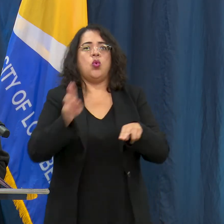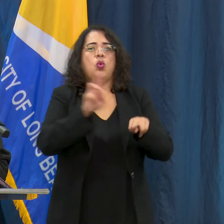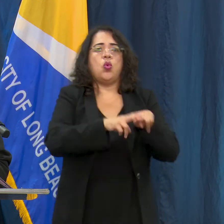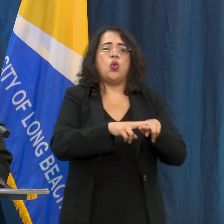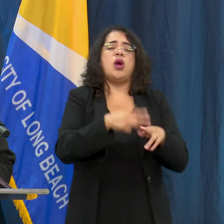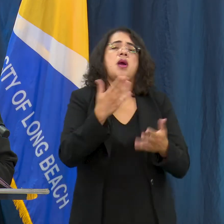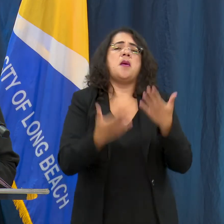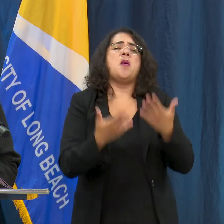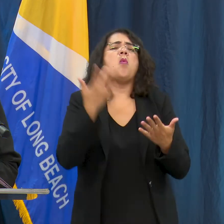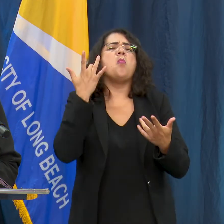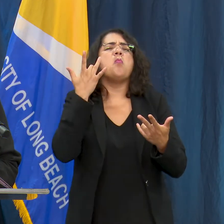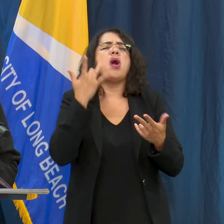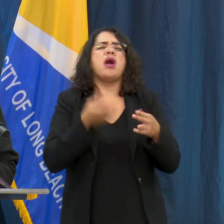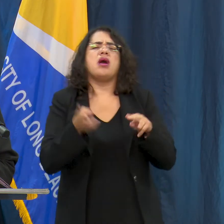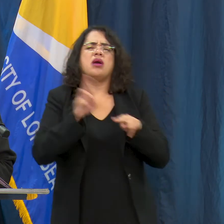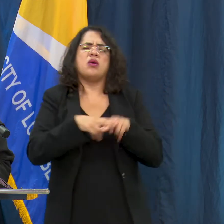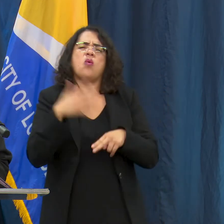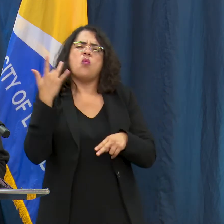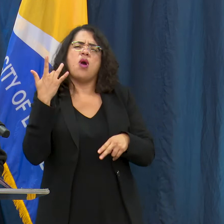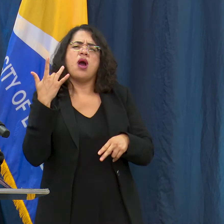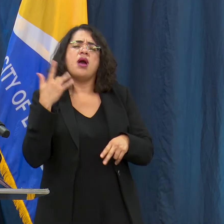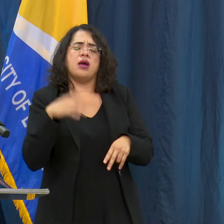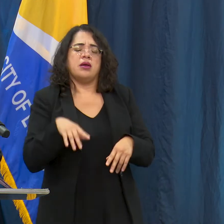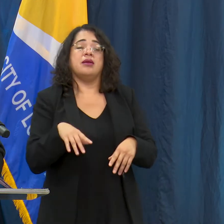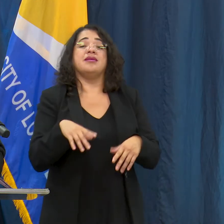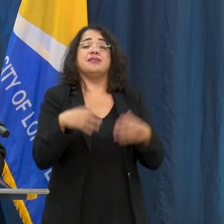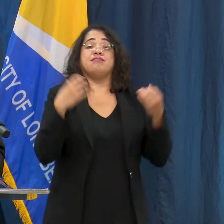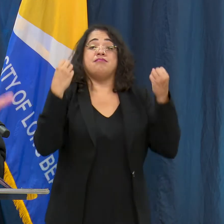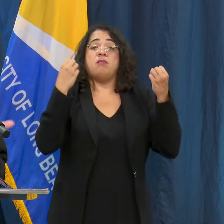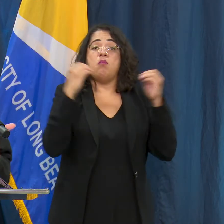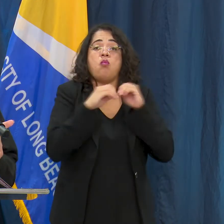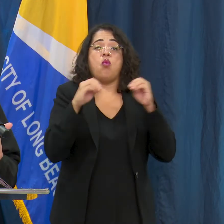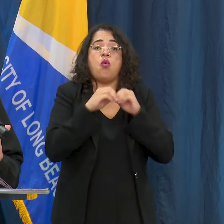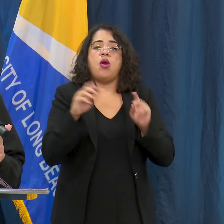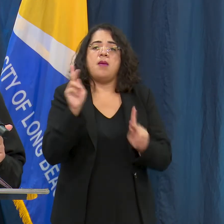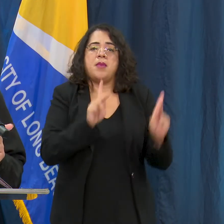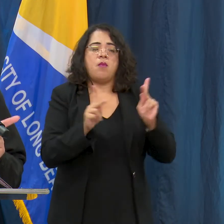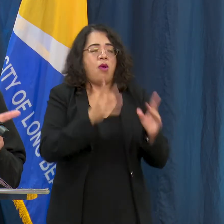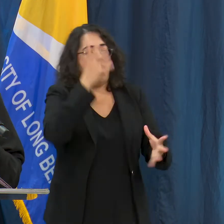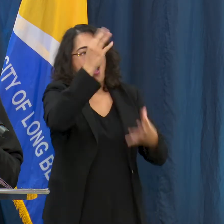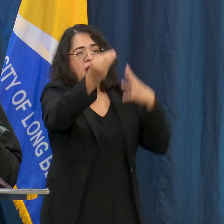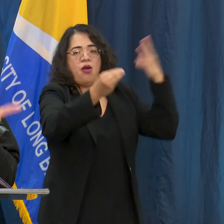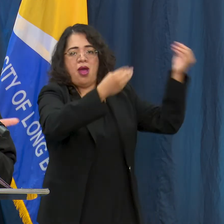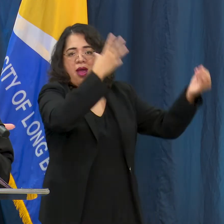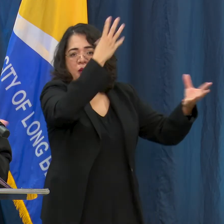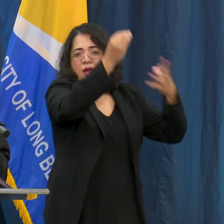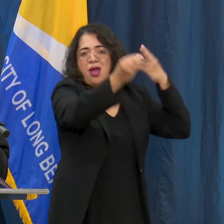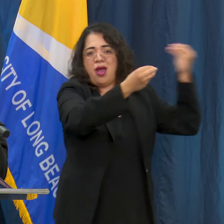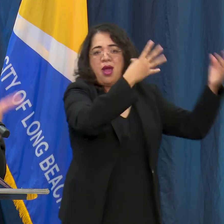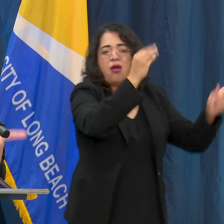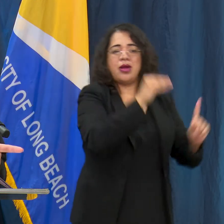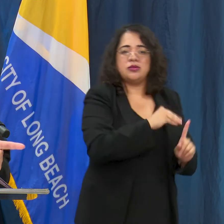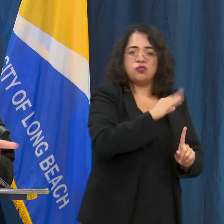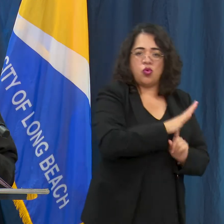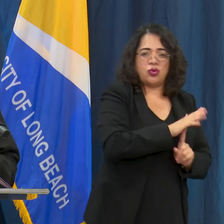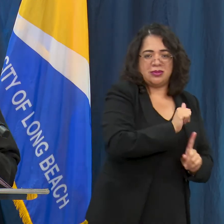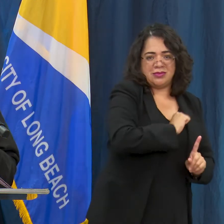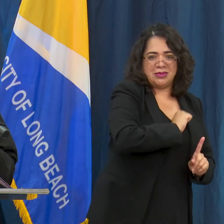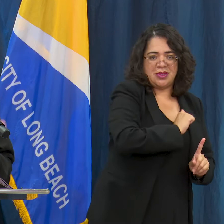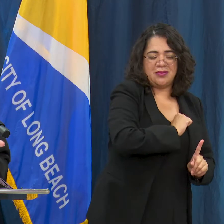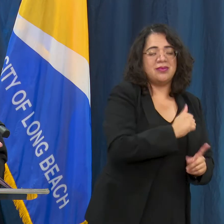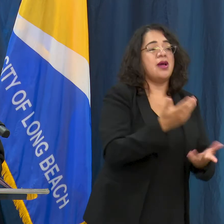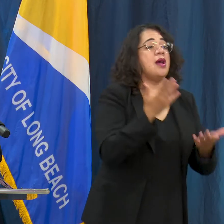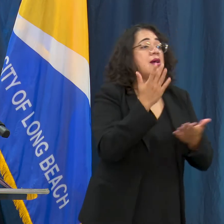a dos factores principales. El primero es que hay más personas saliendo al público, más personas que están regresando a